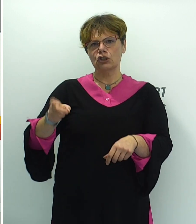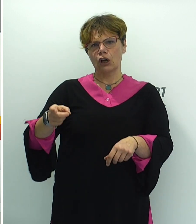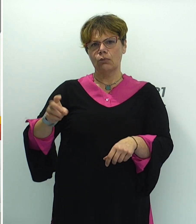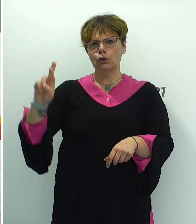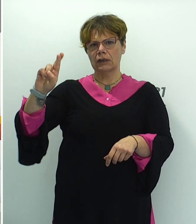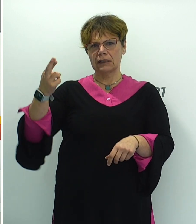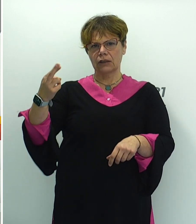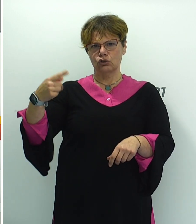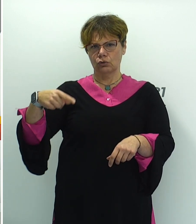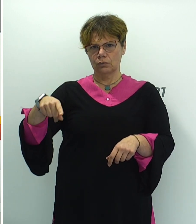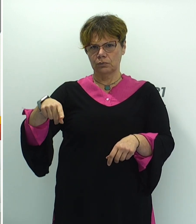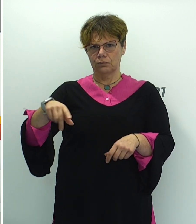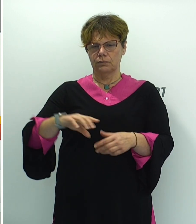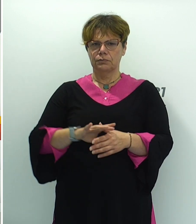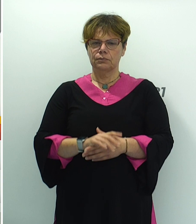Retaggio.